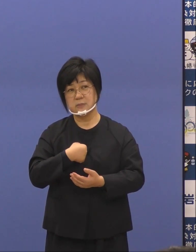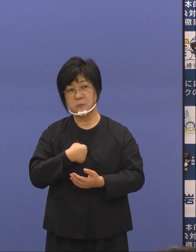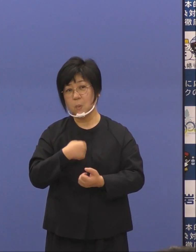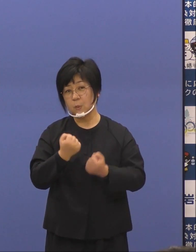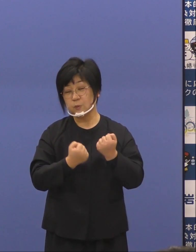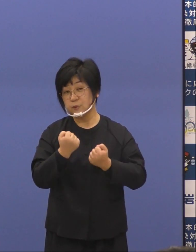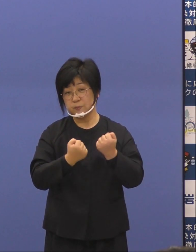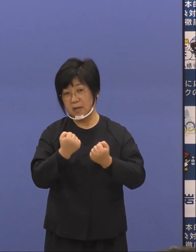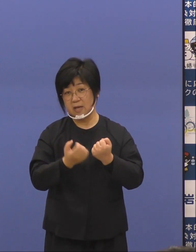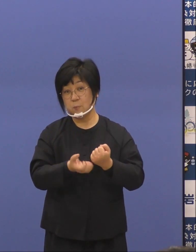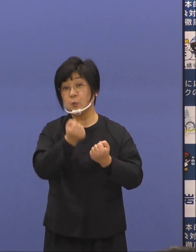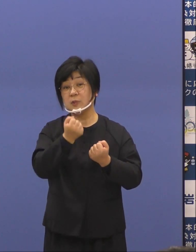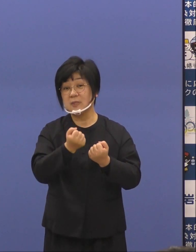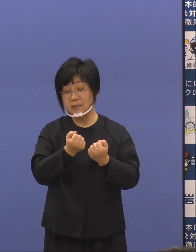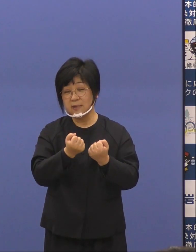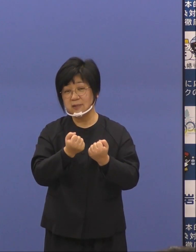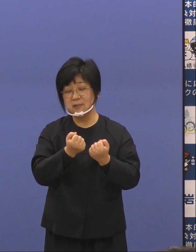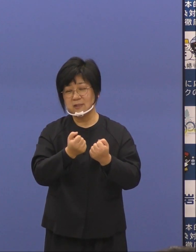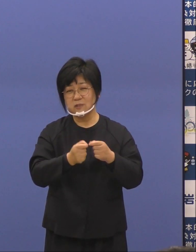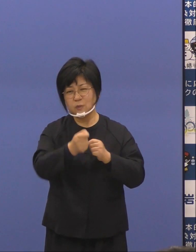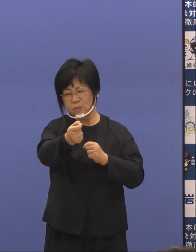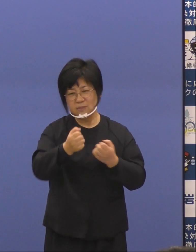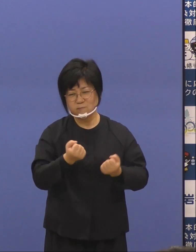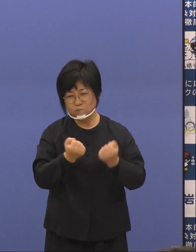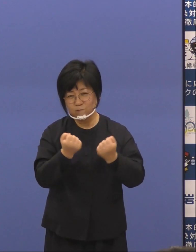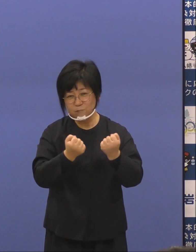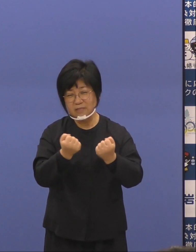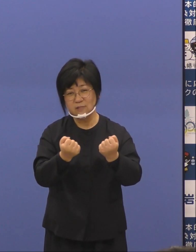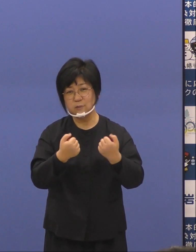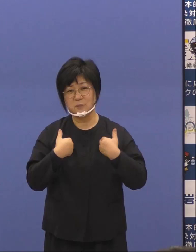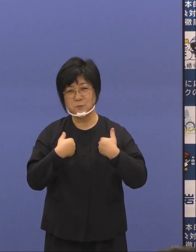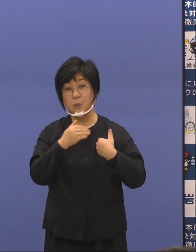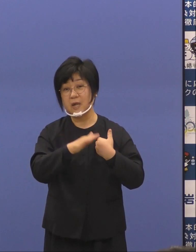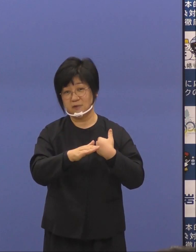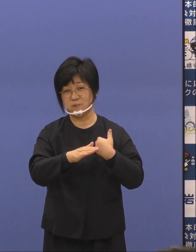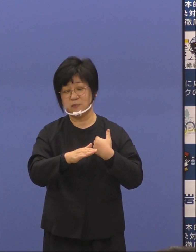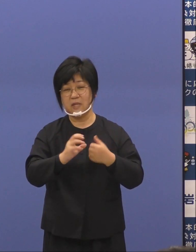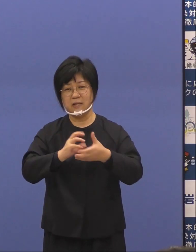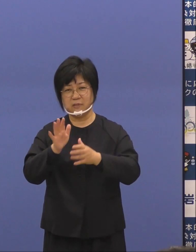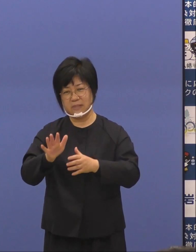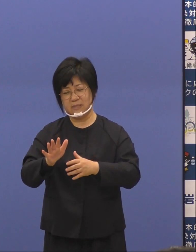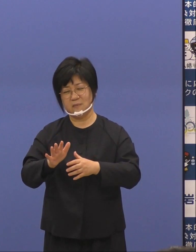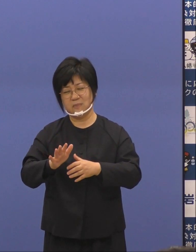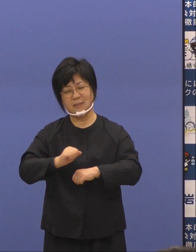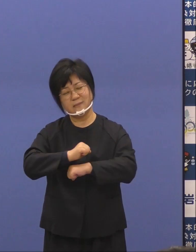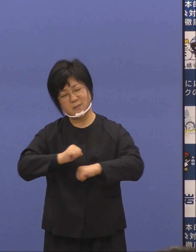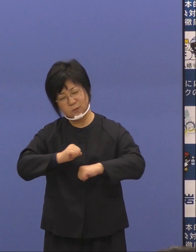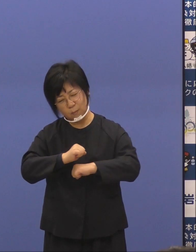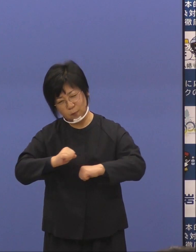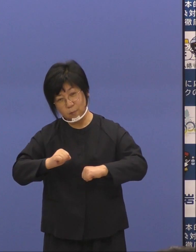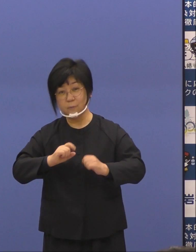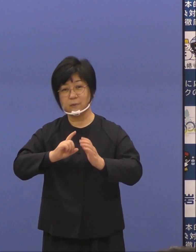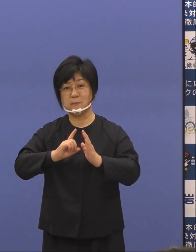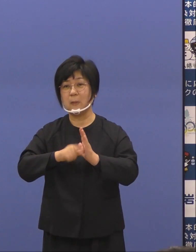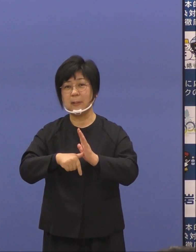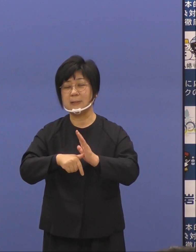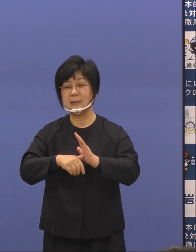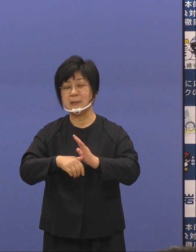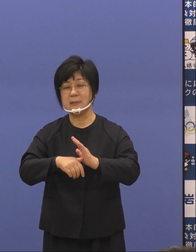距離走るという傾向があるわけで、岩手のように面積の広い県はまさに